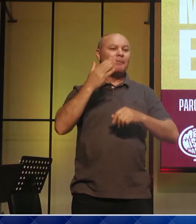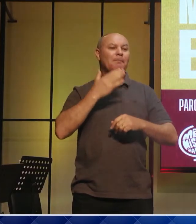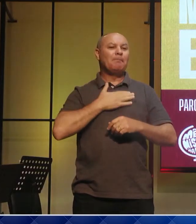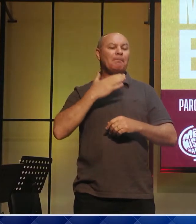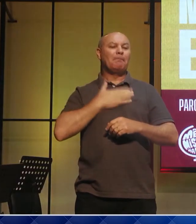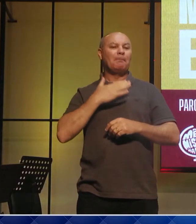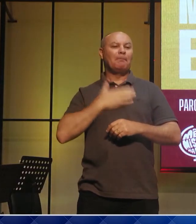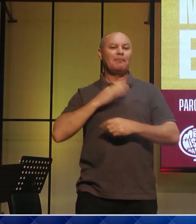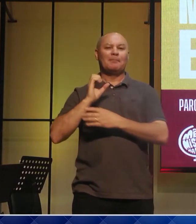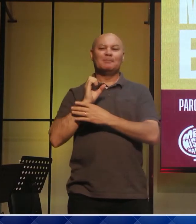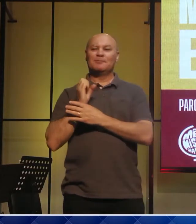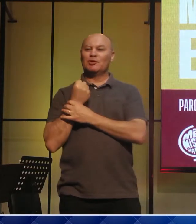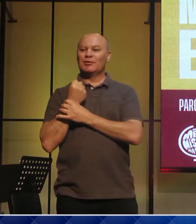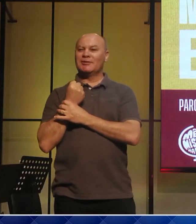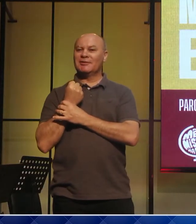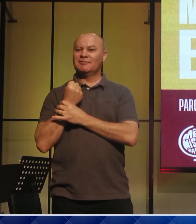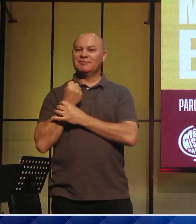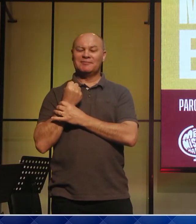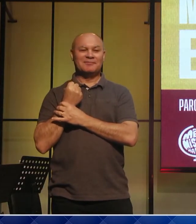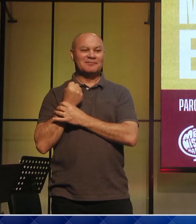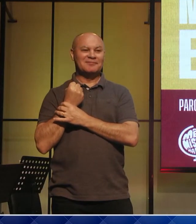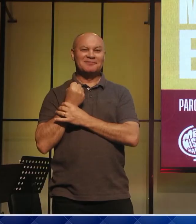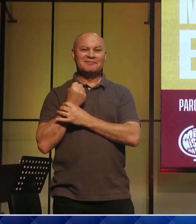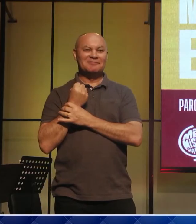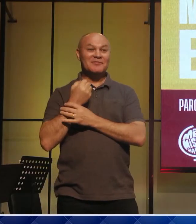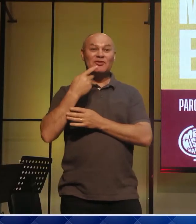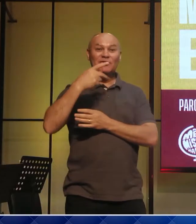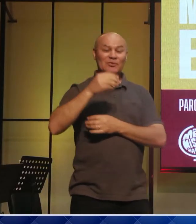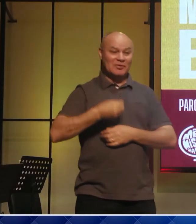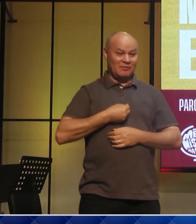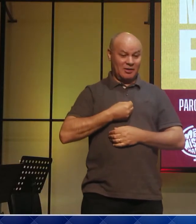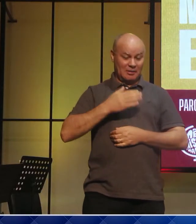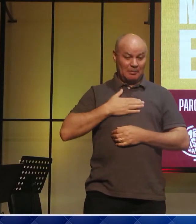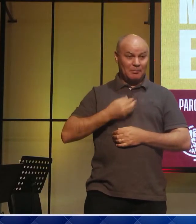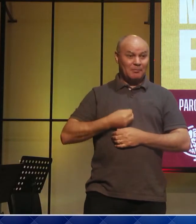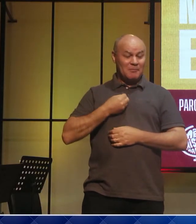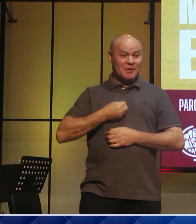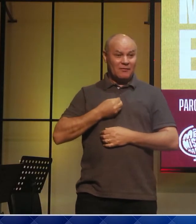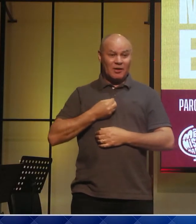A tua vida e a minha vida está guardada no nome dEle.